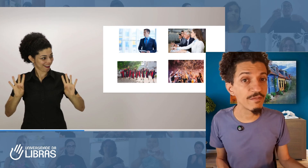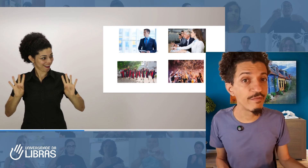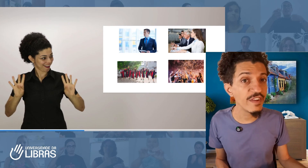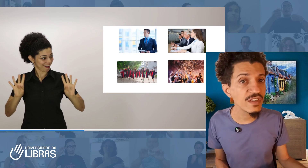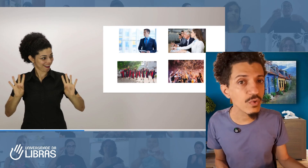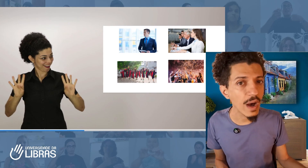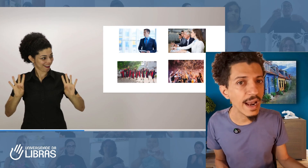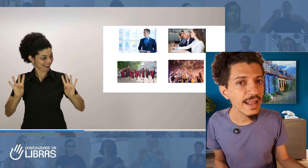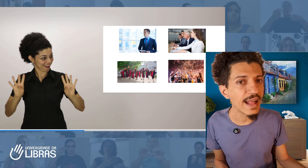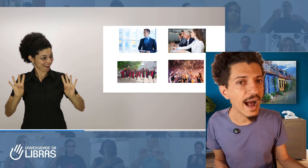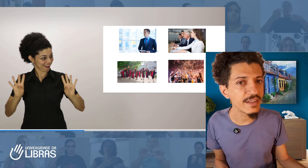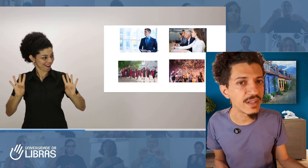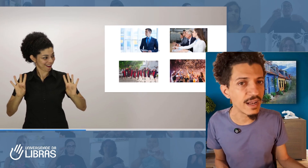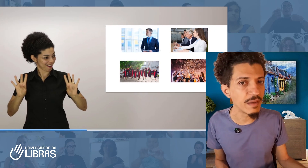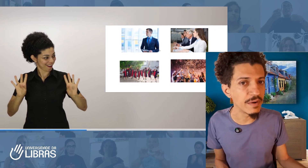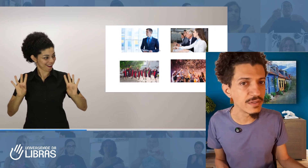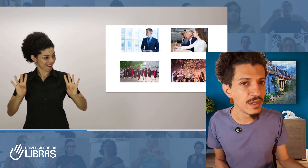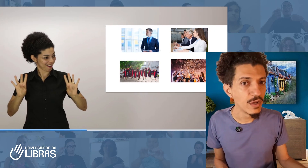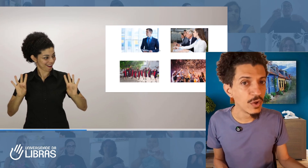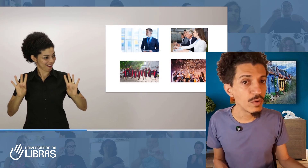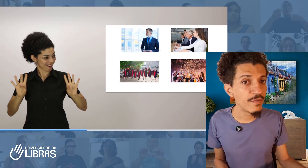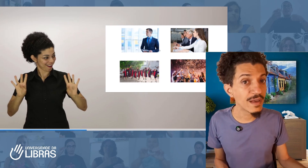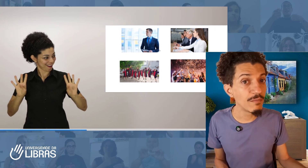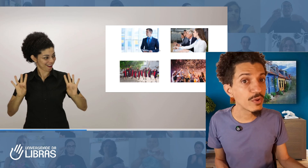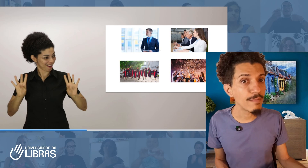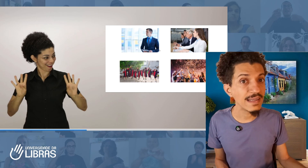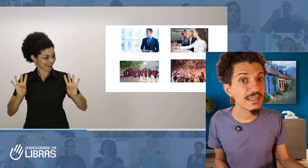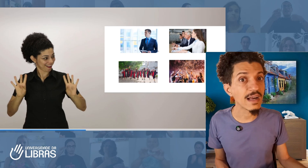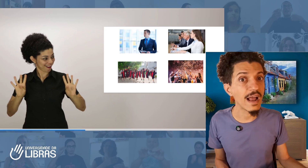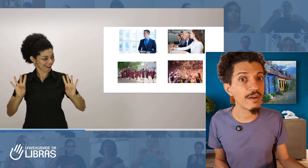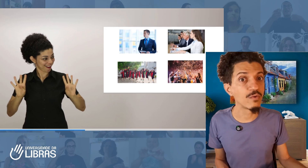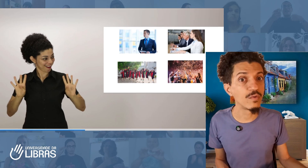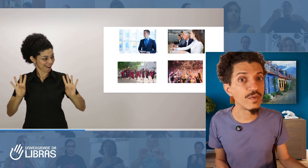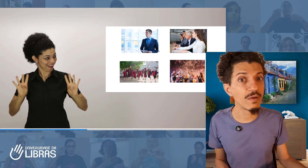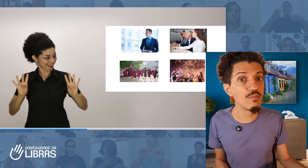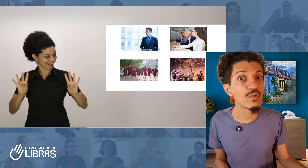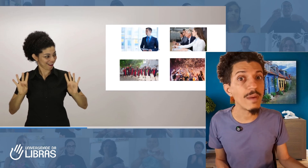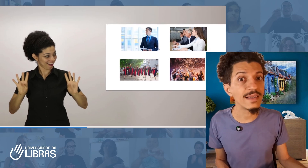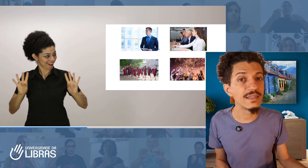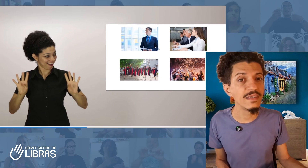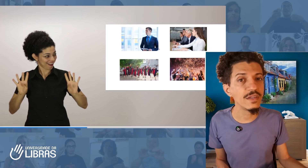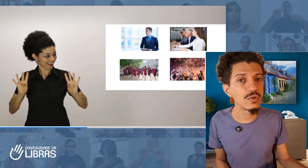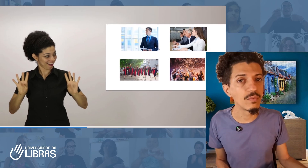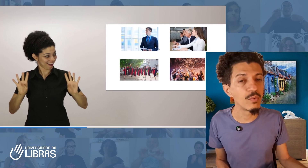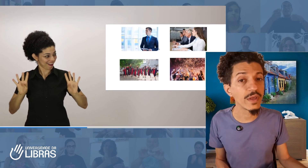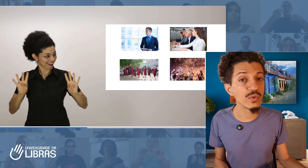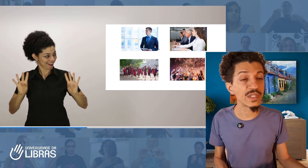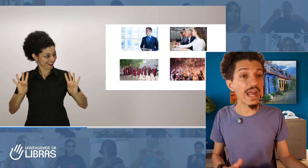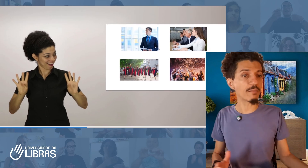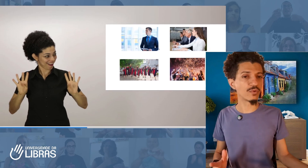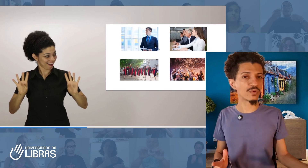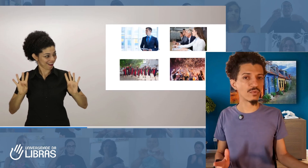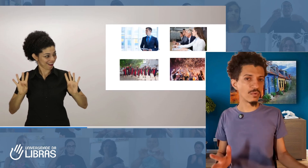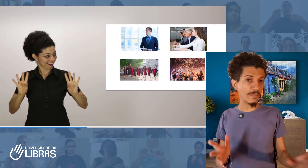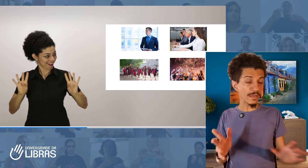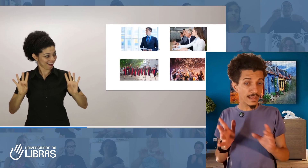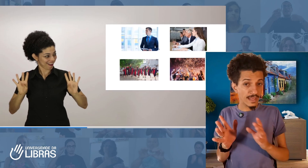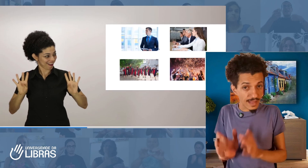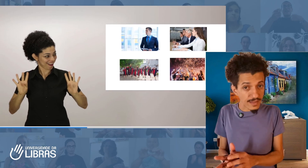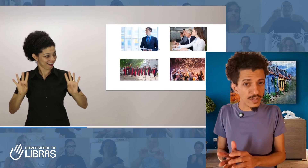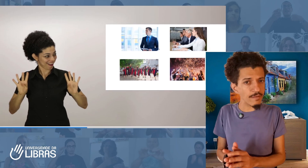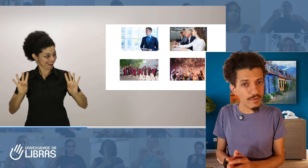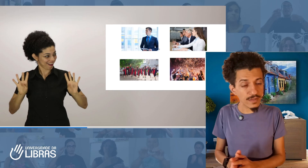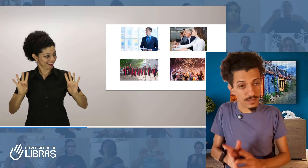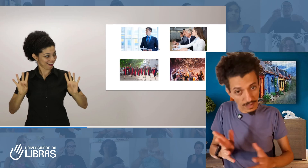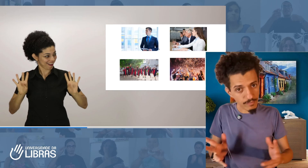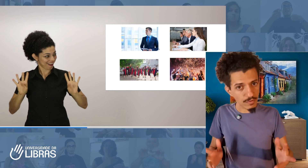dessa visualidade da Libras. Tudo fica muito mais claro, tudo fica muito mais nítido, porque o cérebro do surdo, que